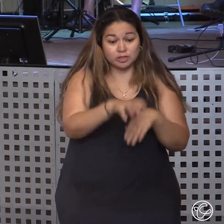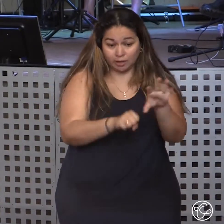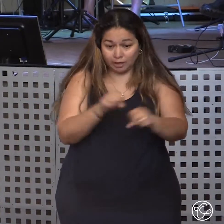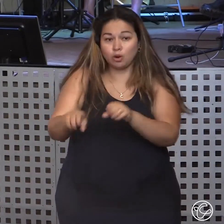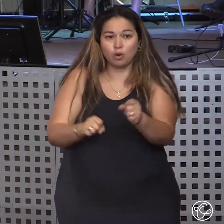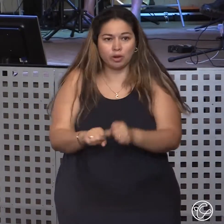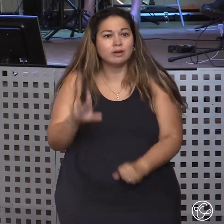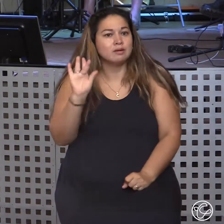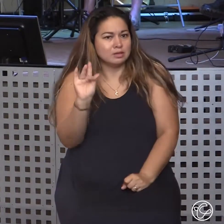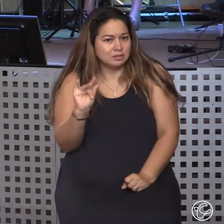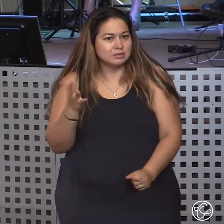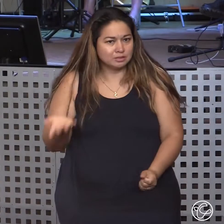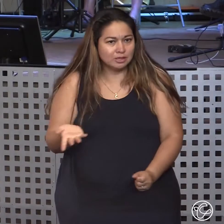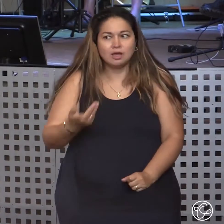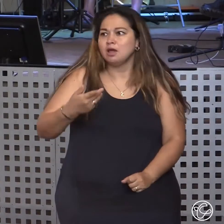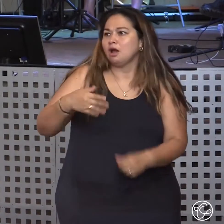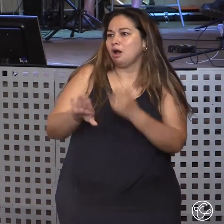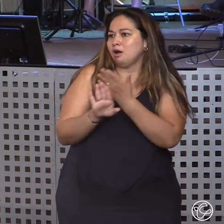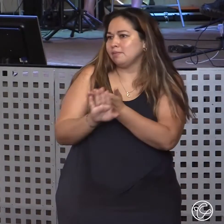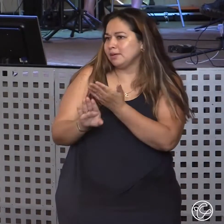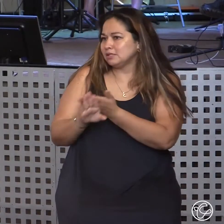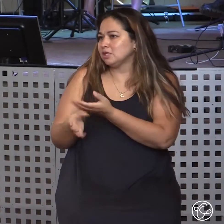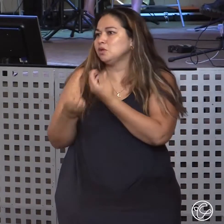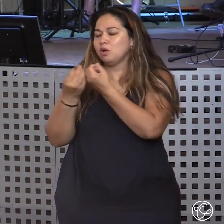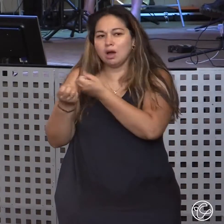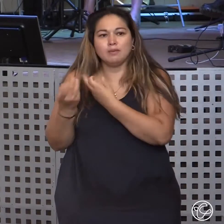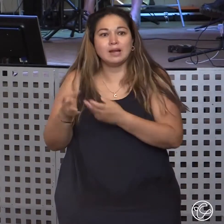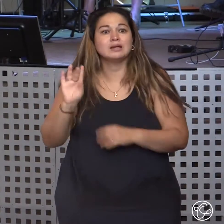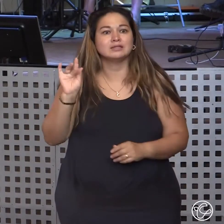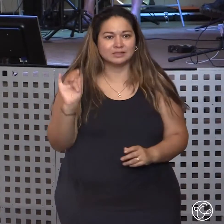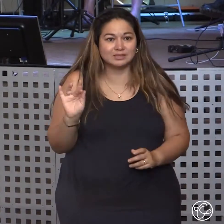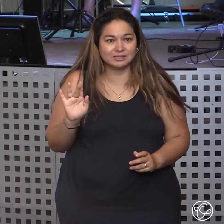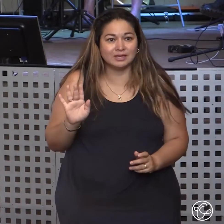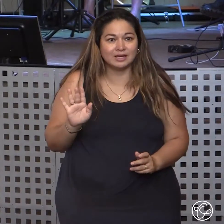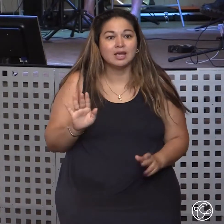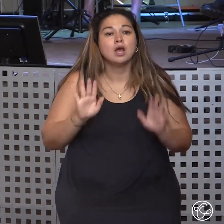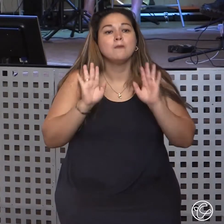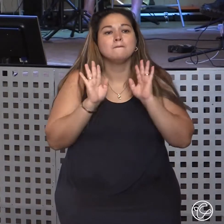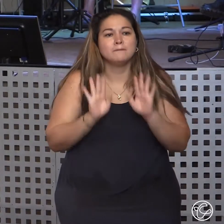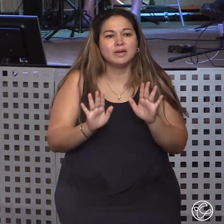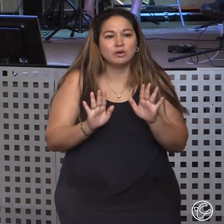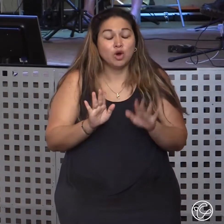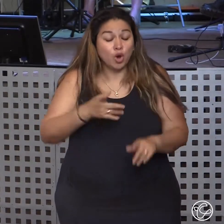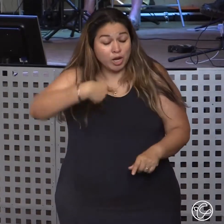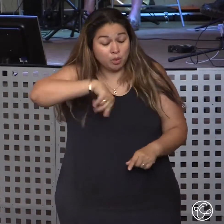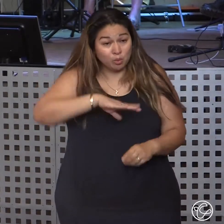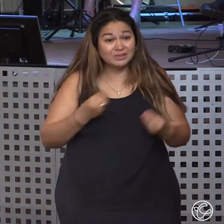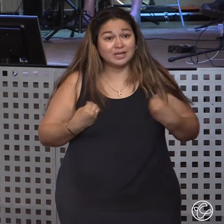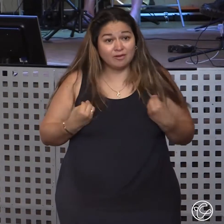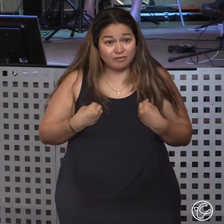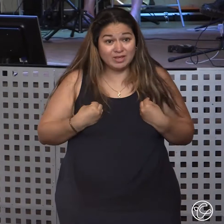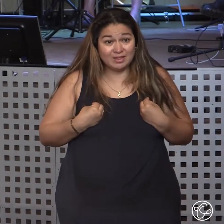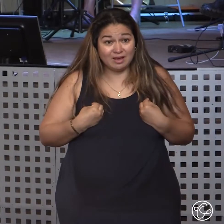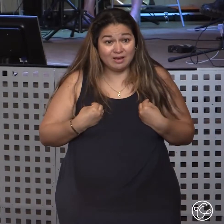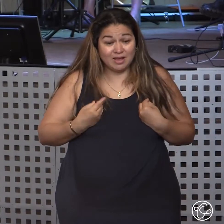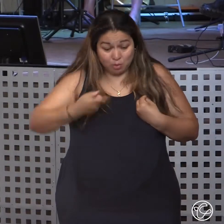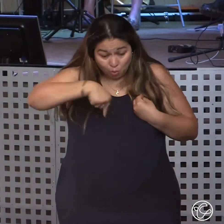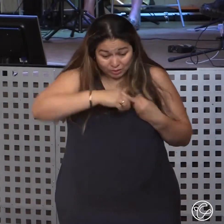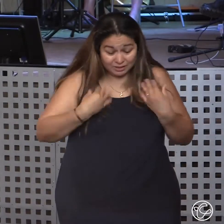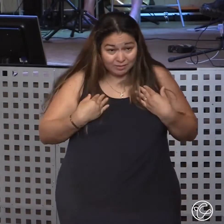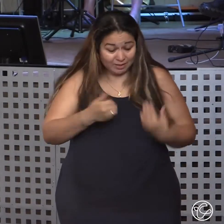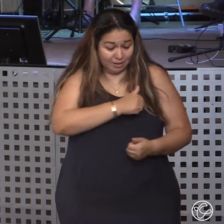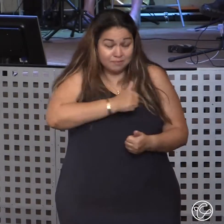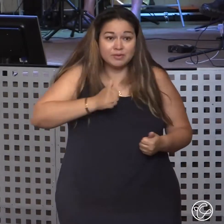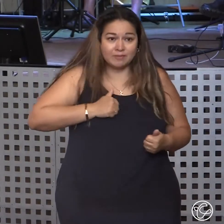hablar al vecino, al que está al lado, a todo el mundo. Pero el espacio no lo vamos a hacer para ellos. Lo vamos a hacer para la generosidad de nuestro